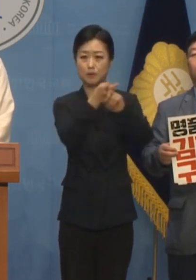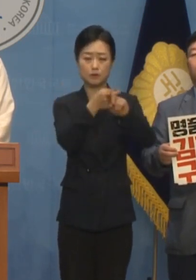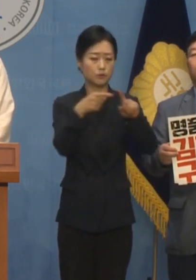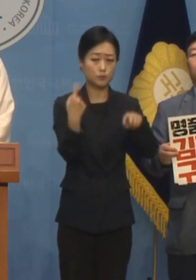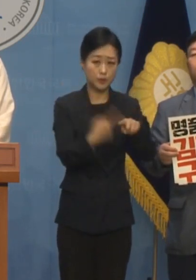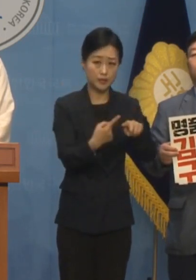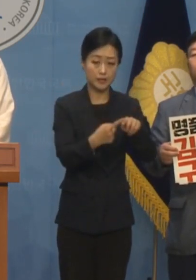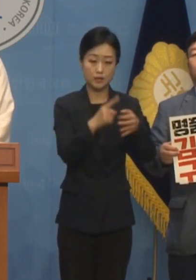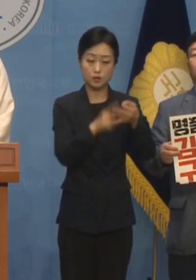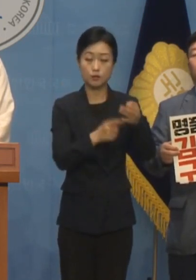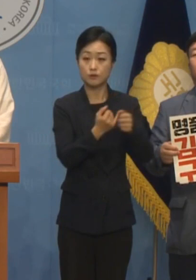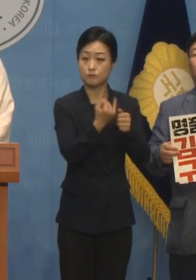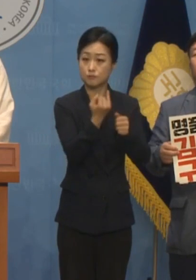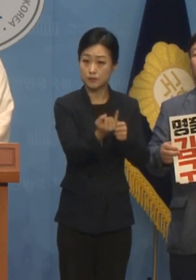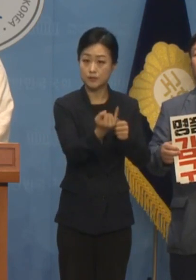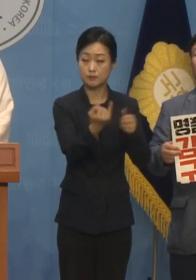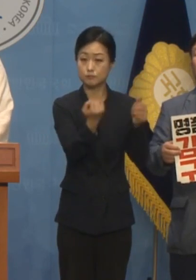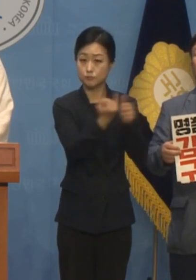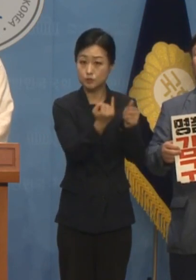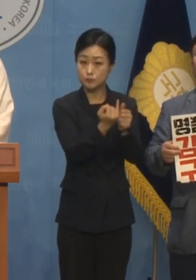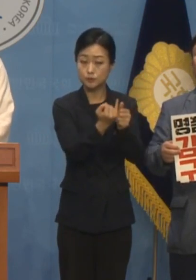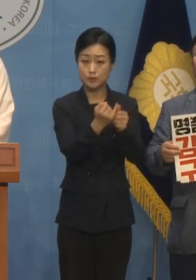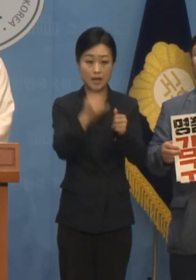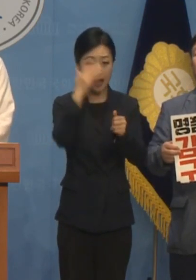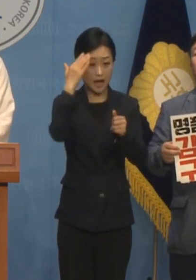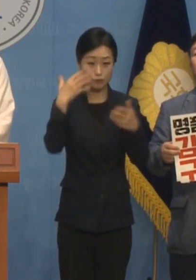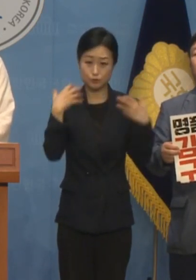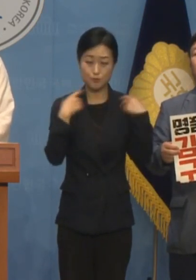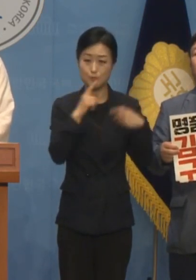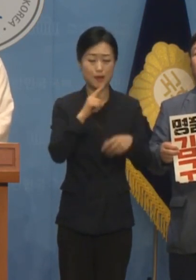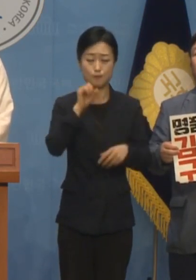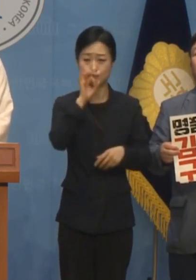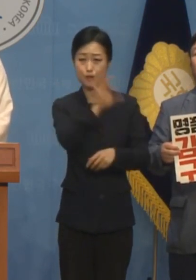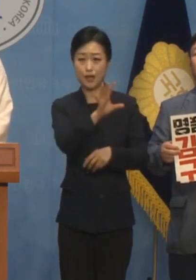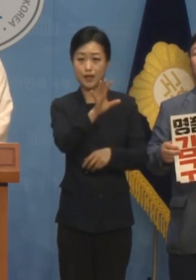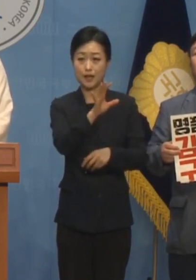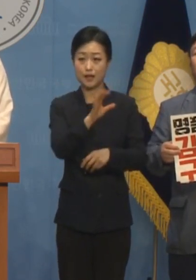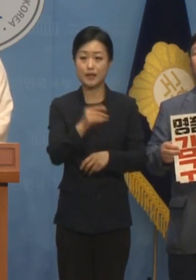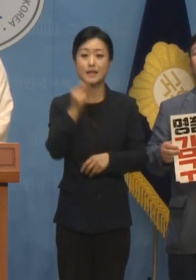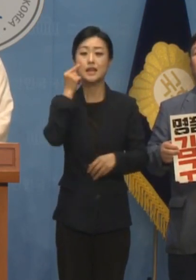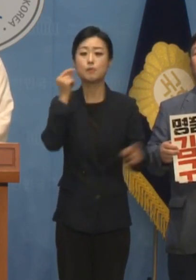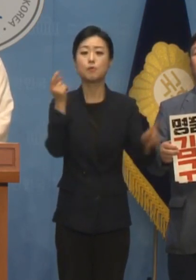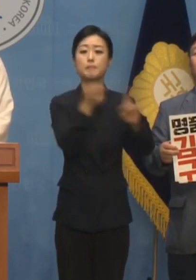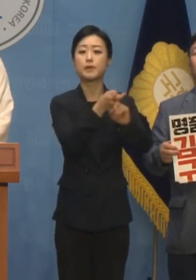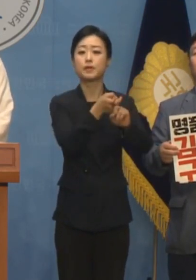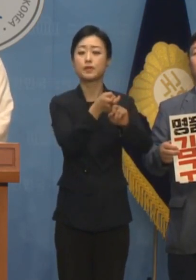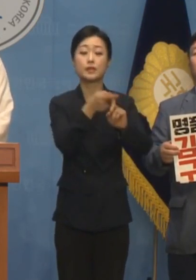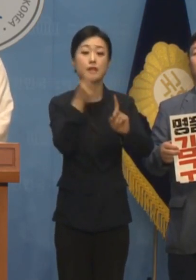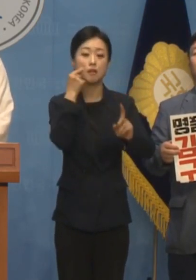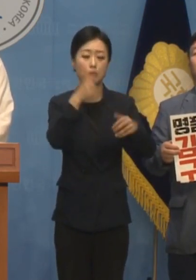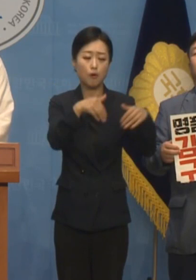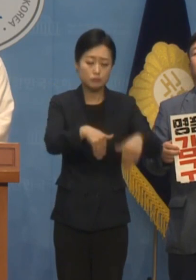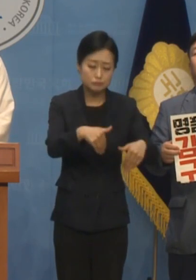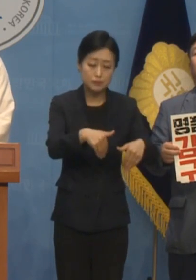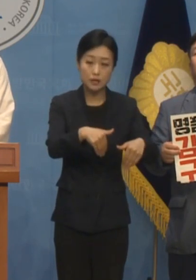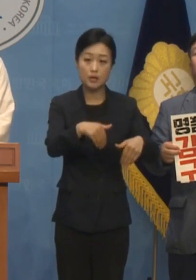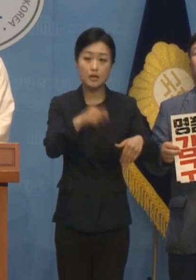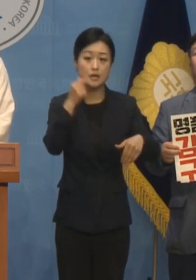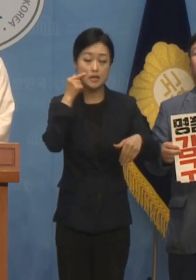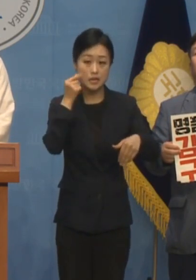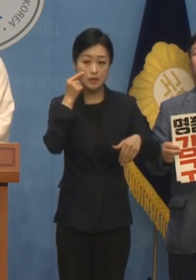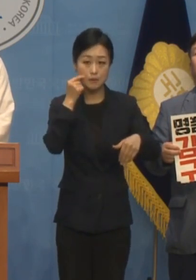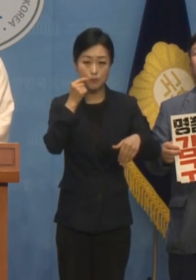윤석열 정권은 대한민국의 정권이 아닙니다. 외구 정권이며 일본 분국주의를 추종하는